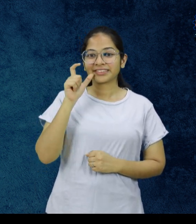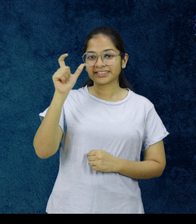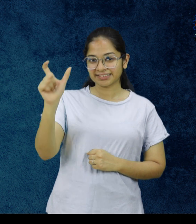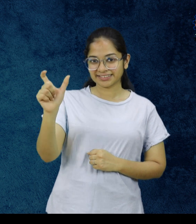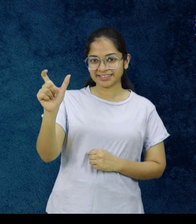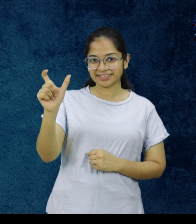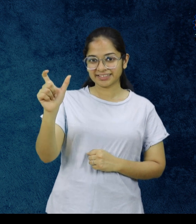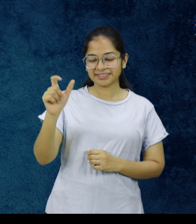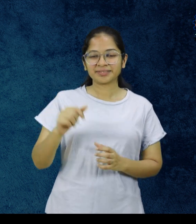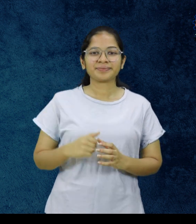चचेरा